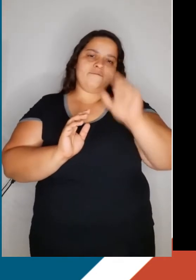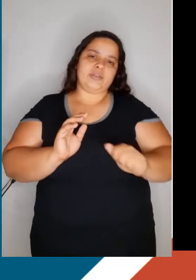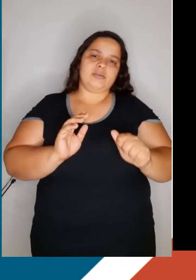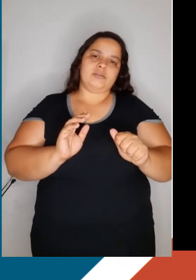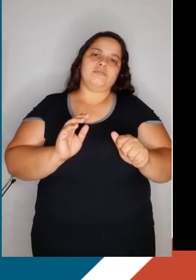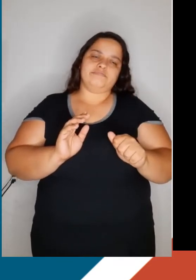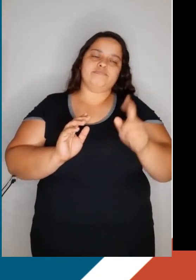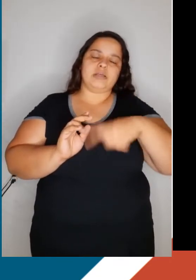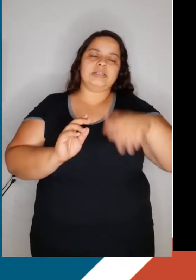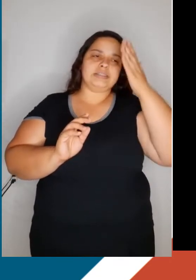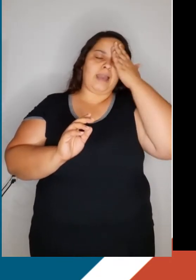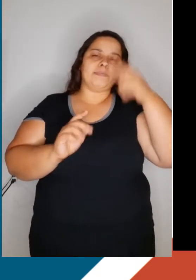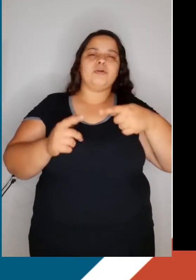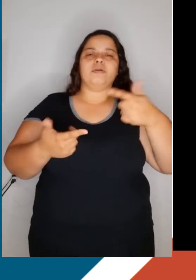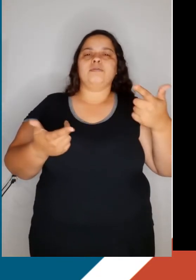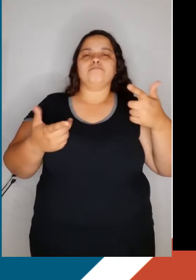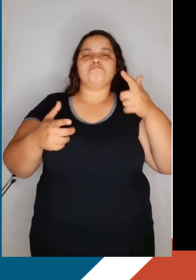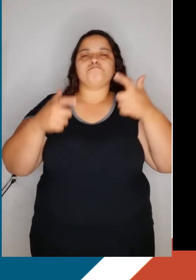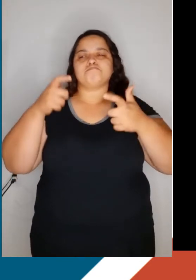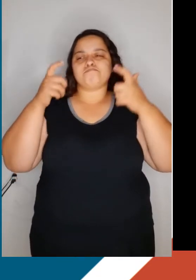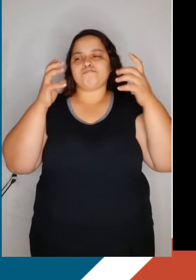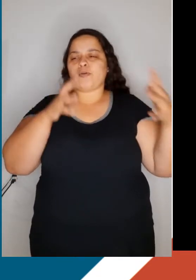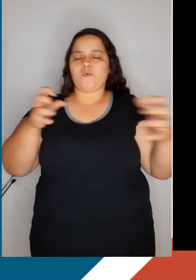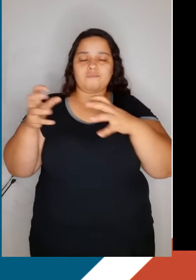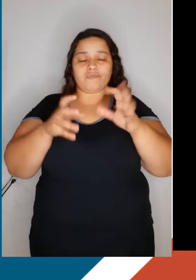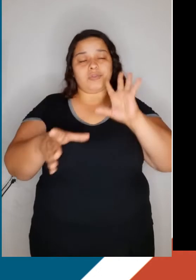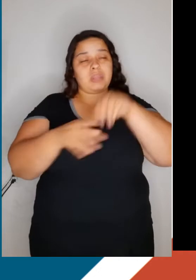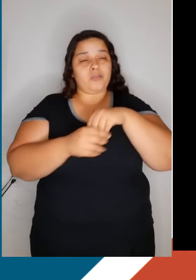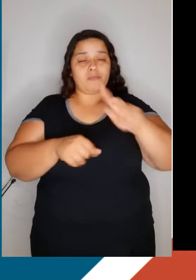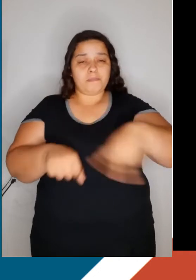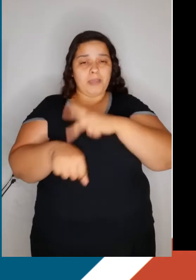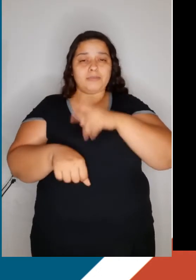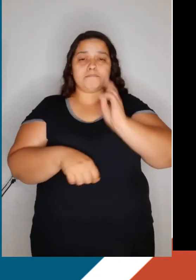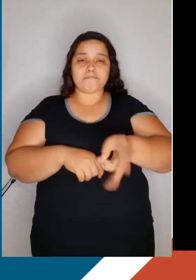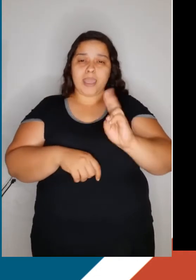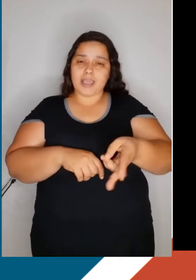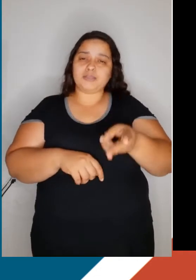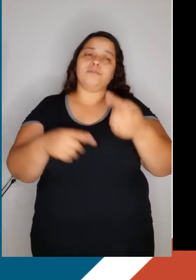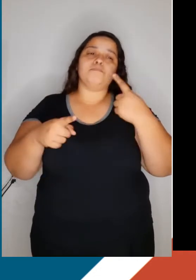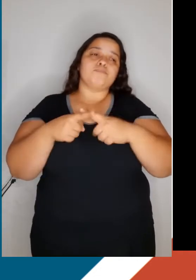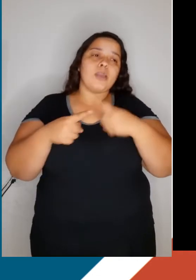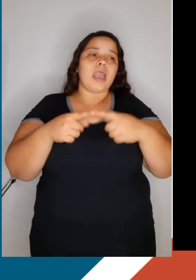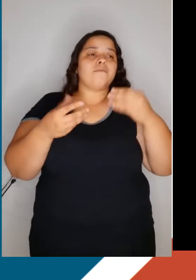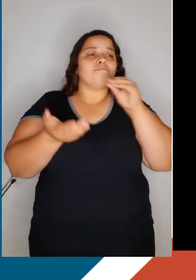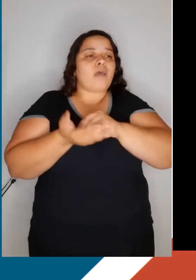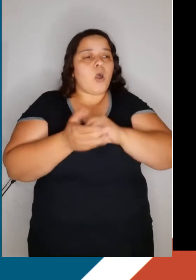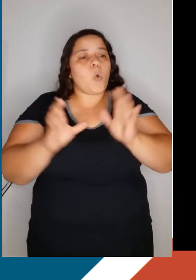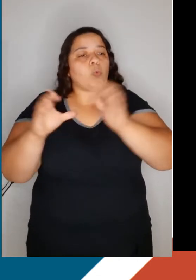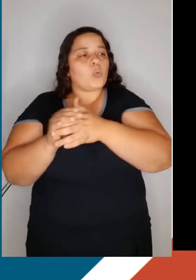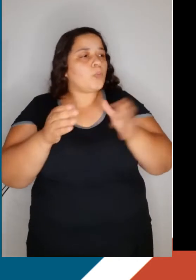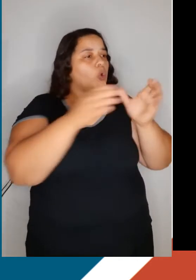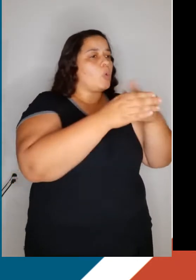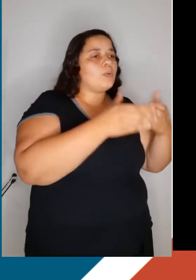muitos conflitos internos nos estados coloniais, inclusive em estados independentes africanos depois da